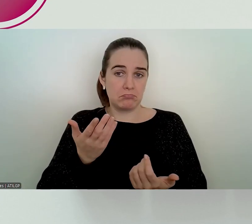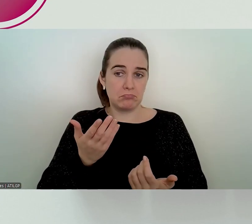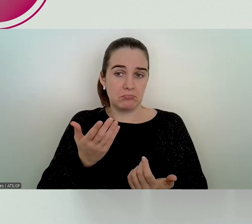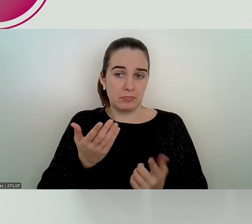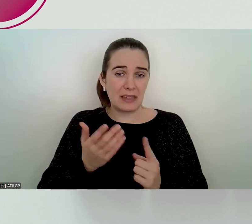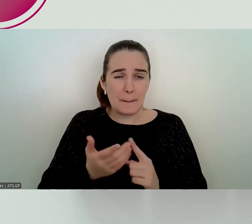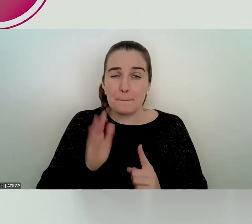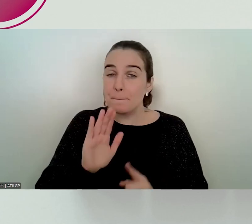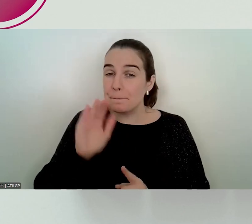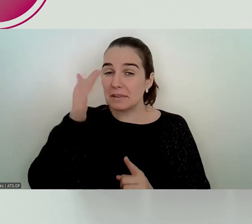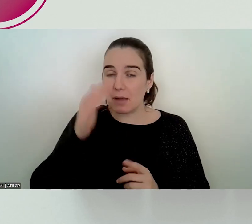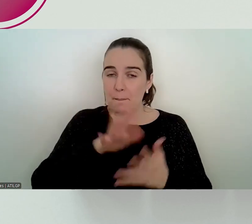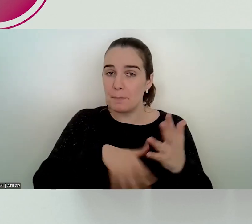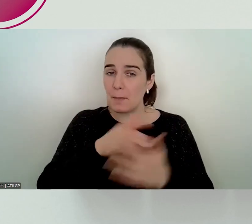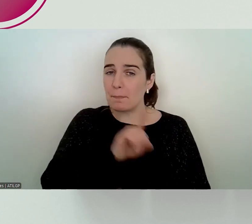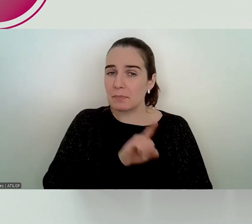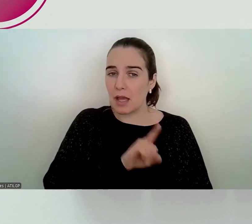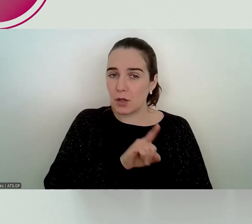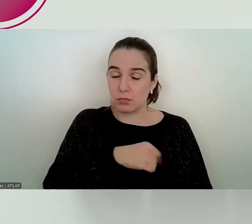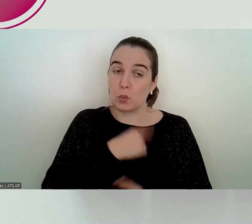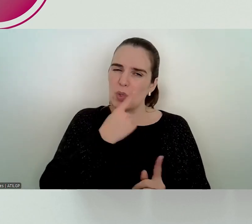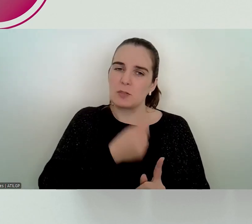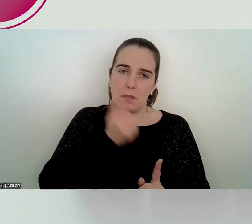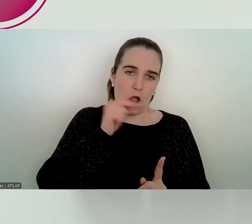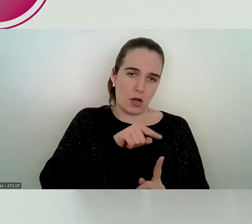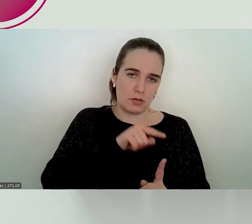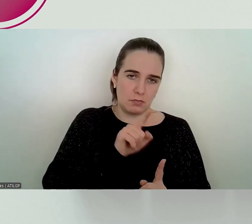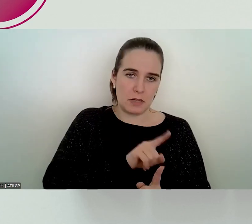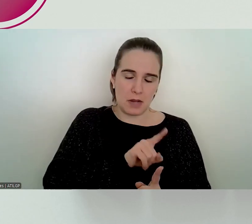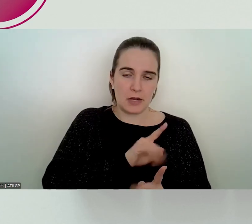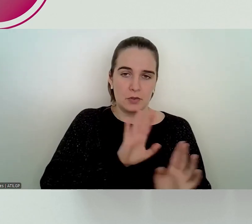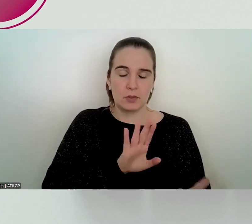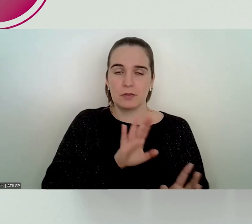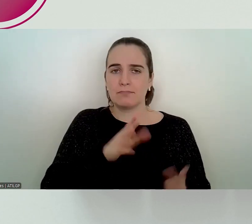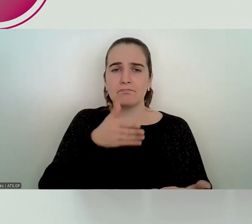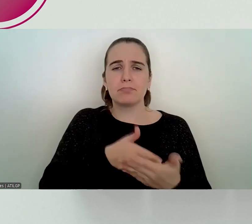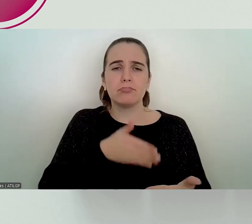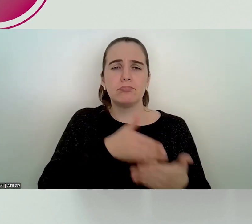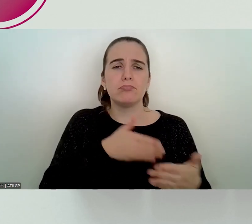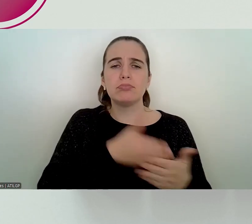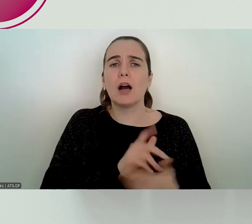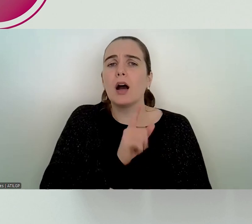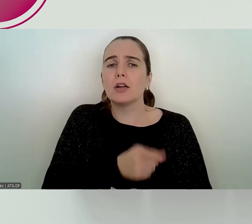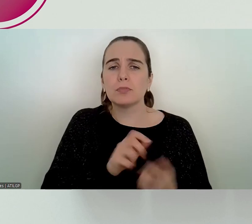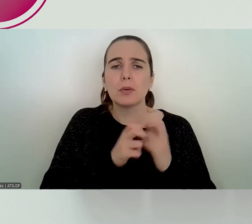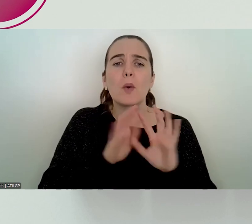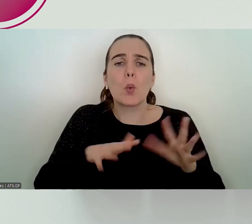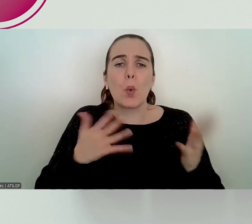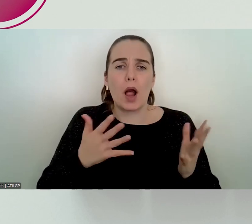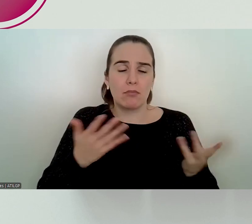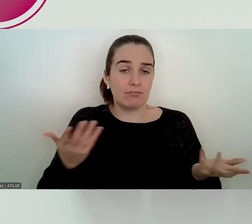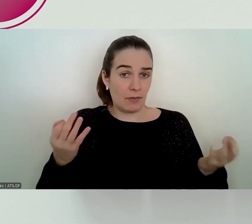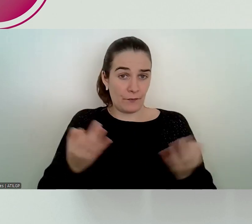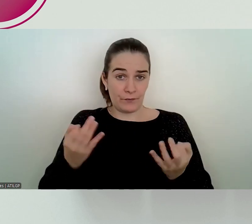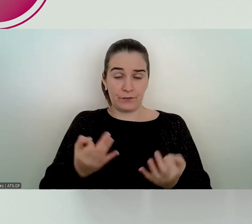que foi o primeiro plano que eu conheço melhor, e que fui acompanhando, teve a ver